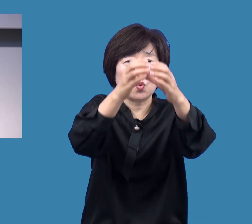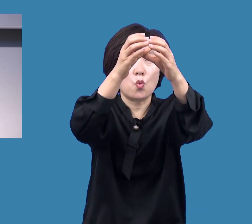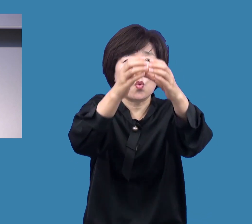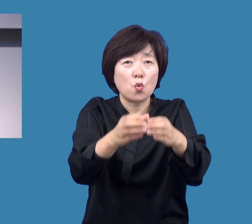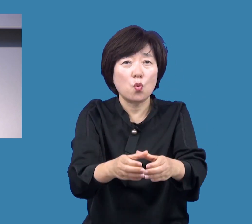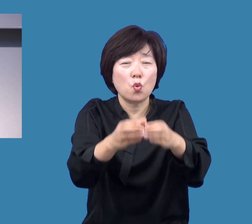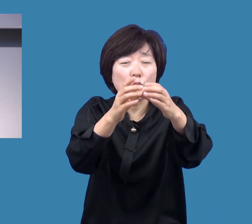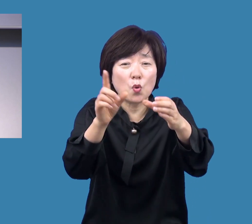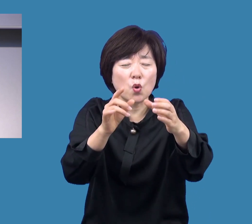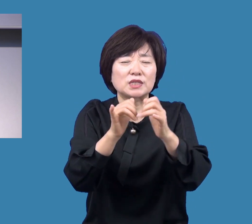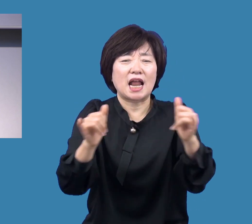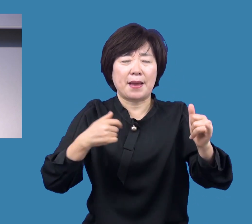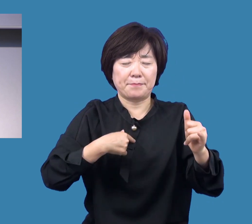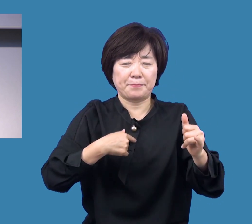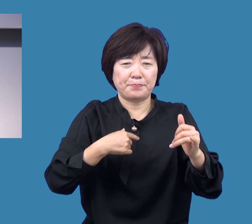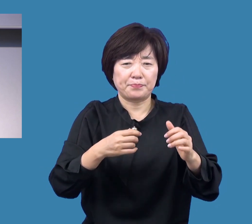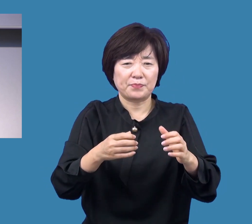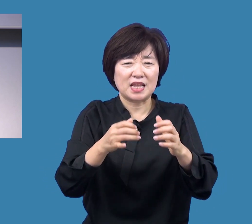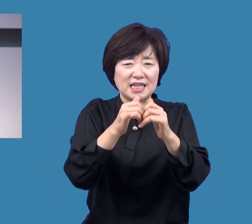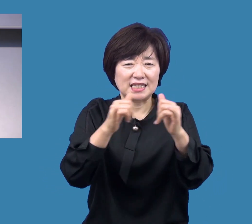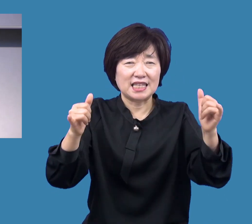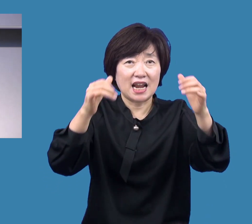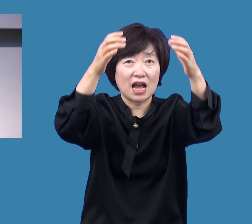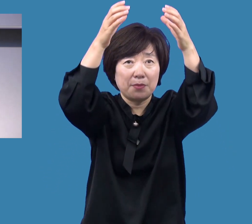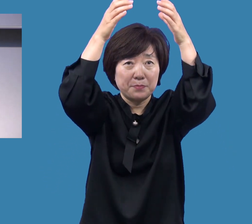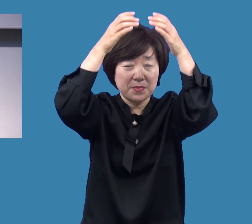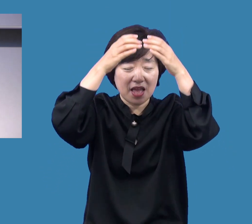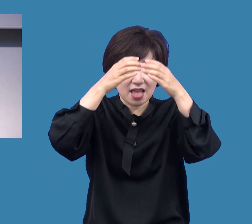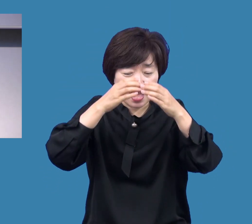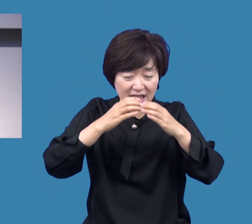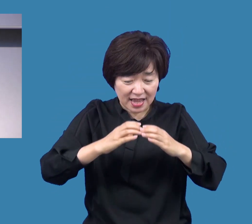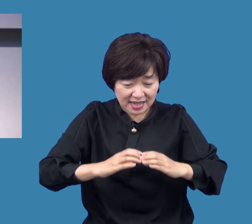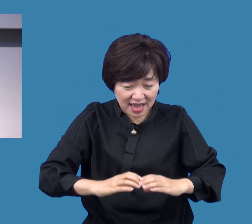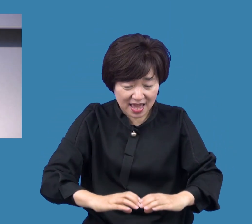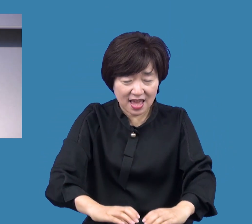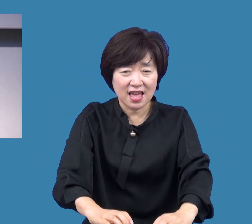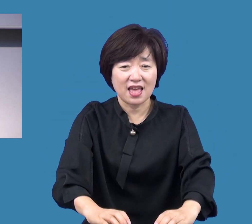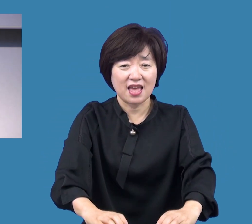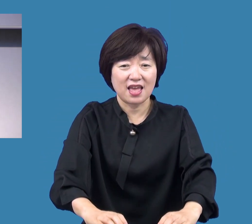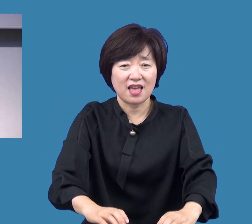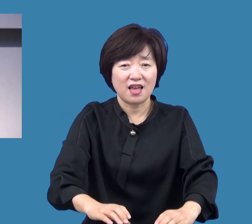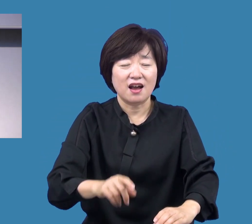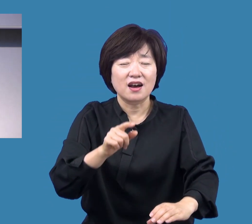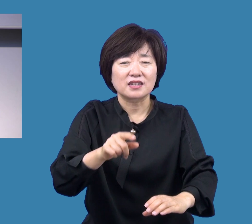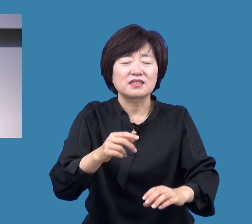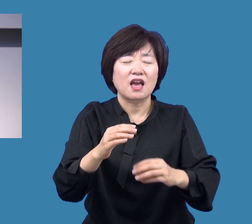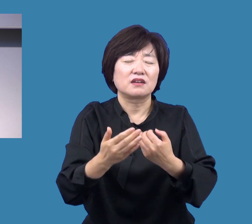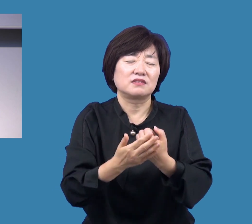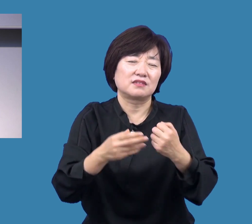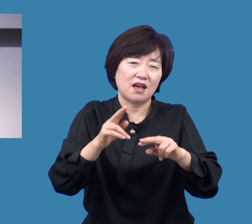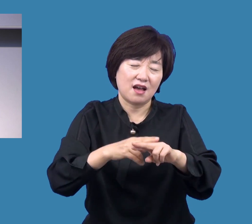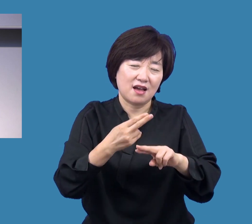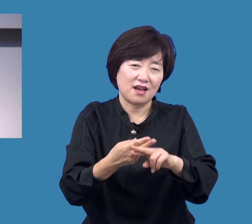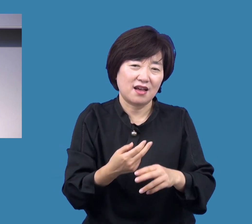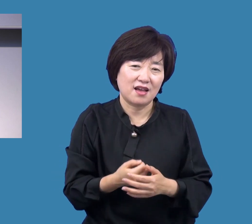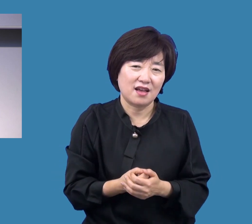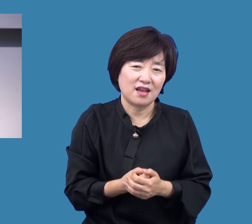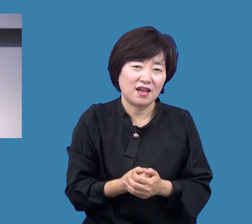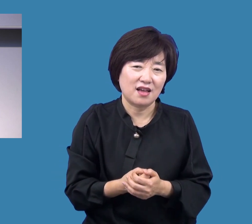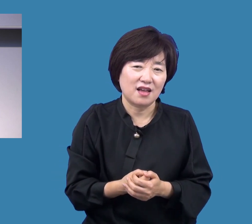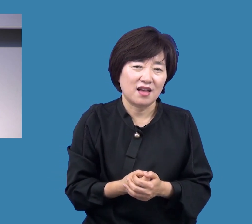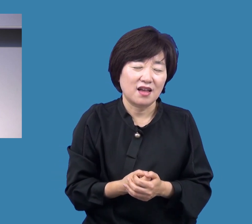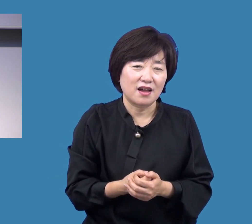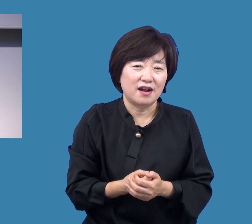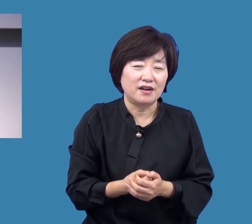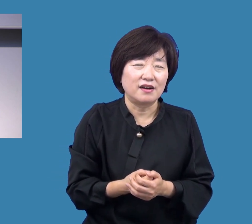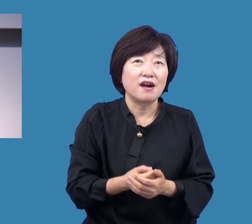사람이지. 그래서 그 사람에게 그 통로가 되도록 하는 선물을 주시는 게 초자연적인 은사예요. 그래서 어떤 사람은 이